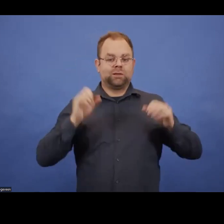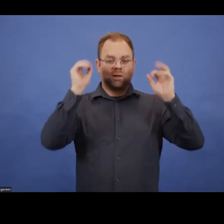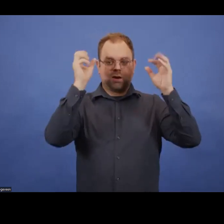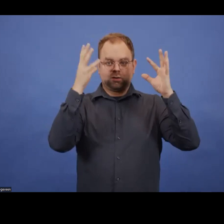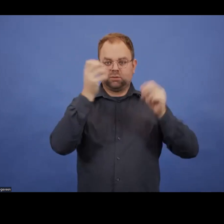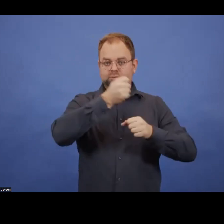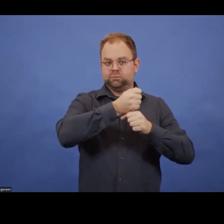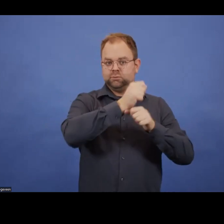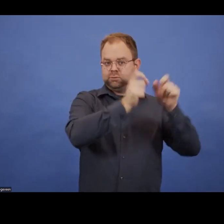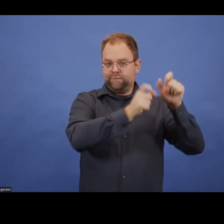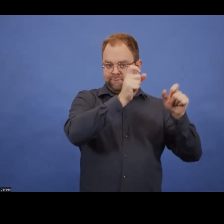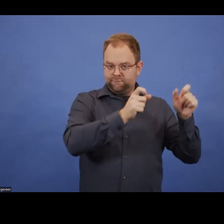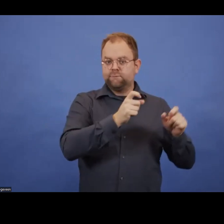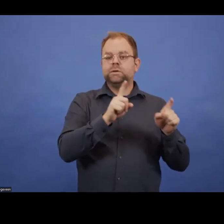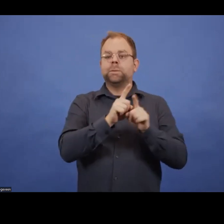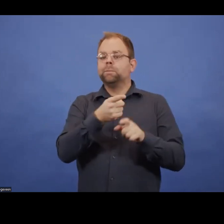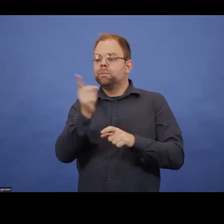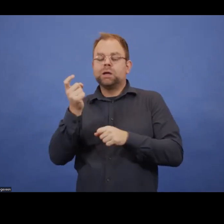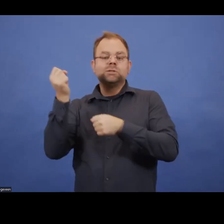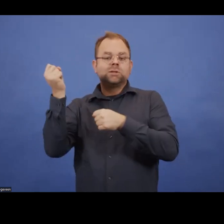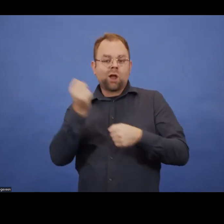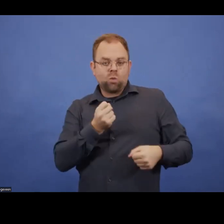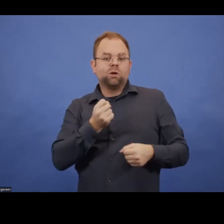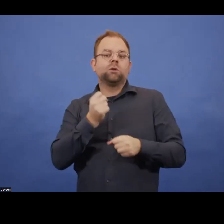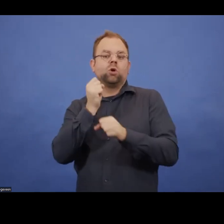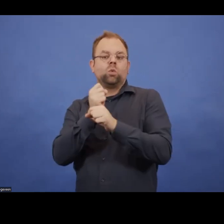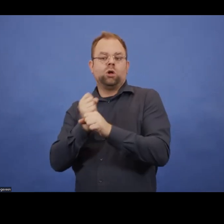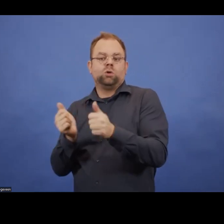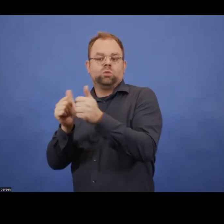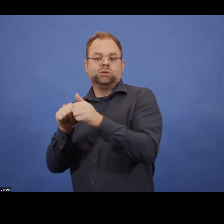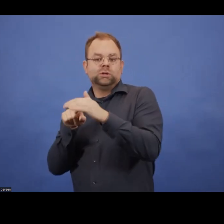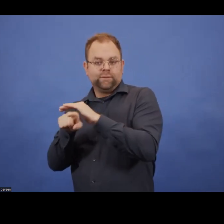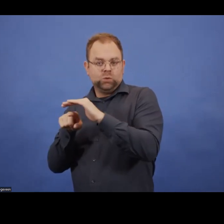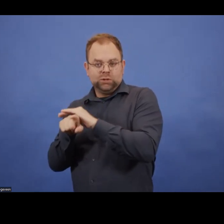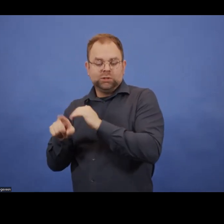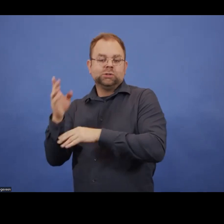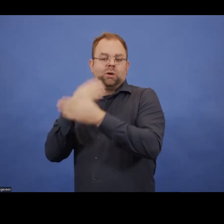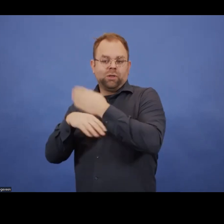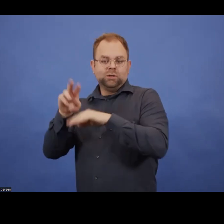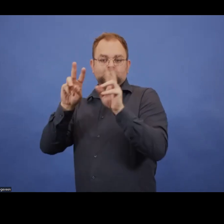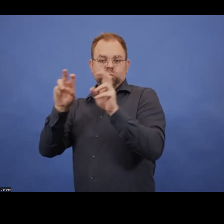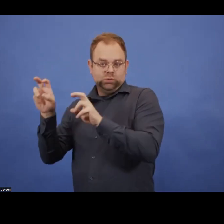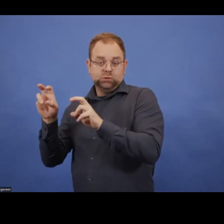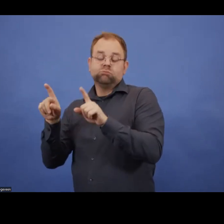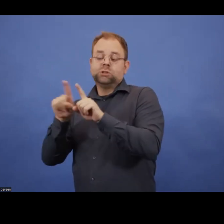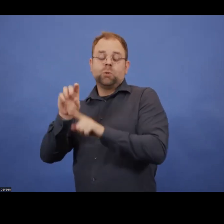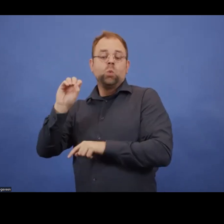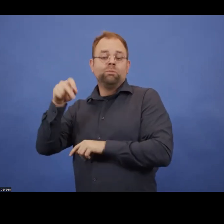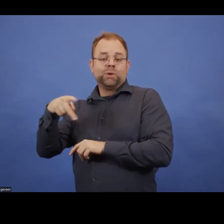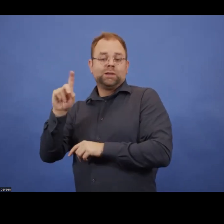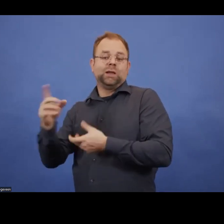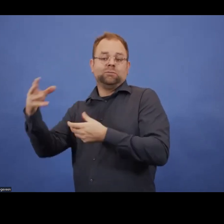Incluyendo las organizaciones de personas con discapacidad. Pero de todas formas, los compromisos de sus